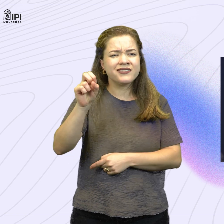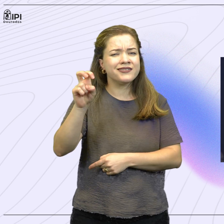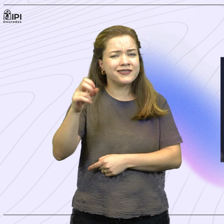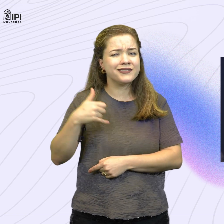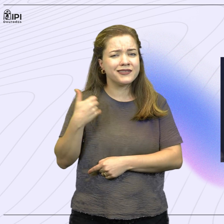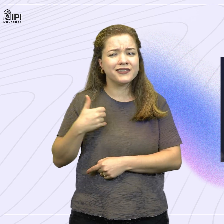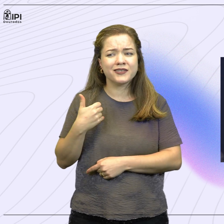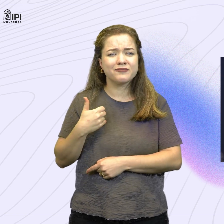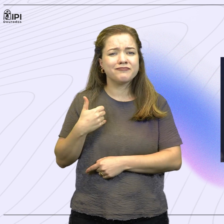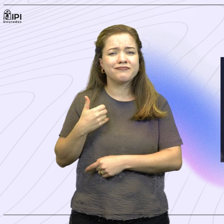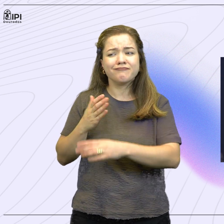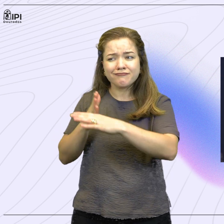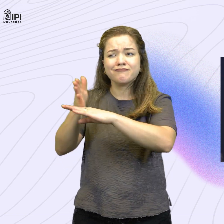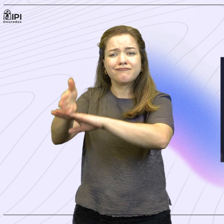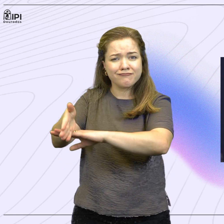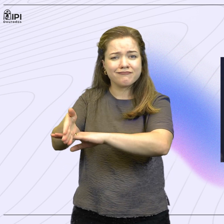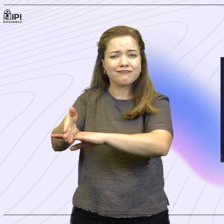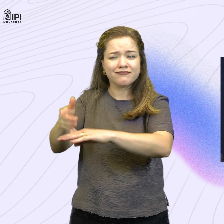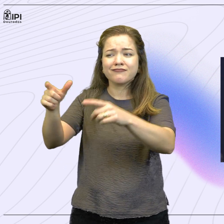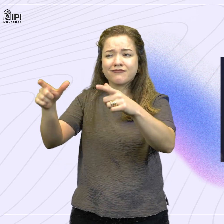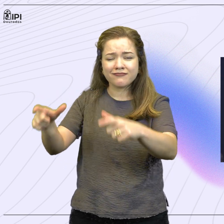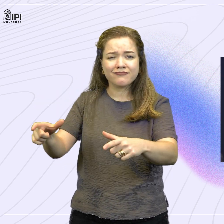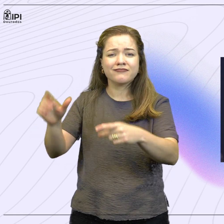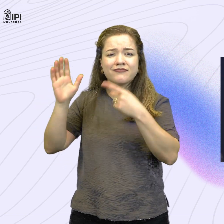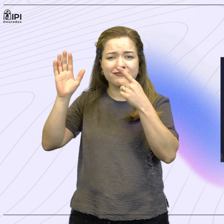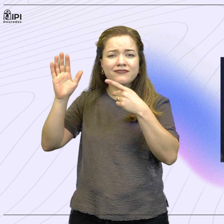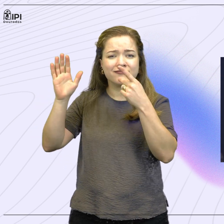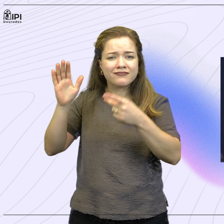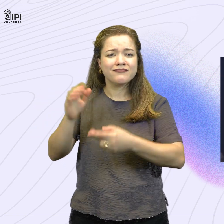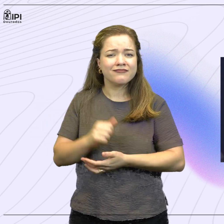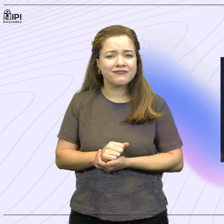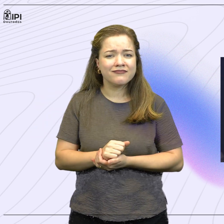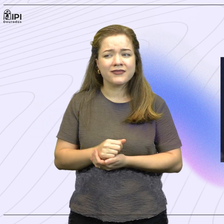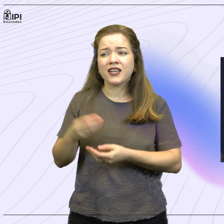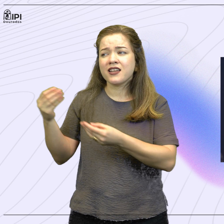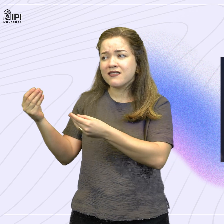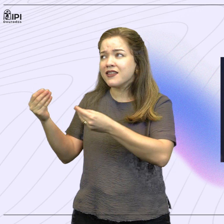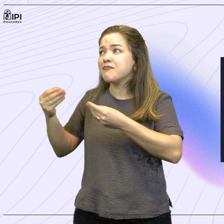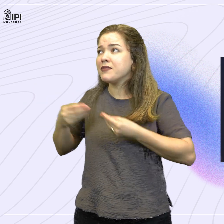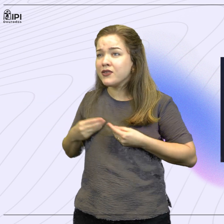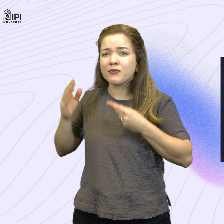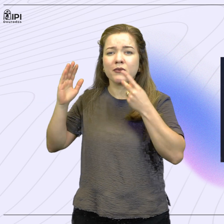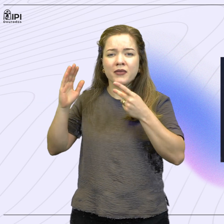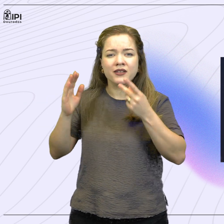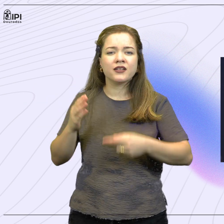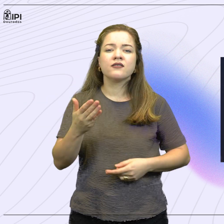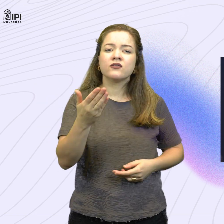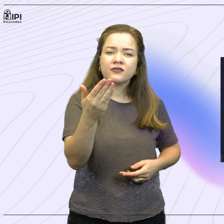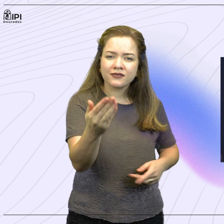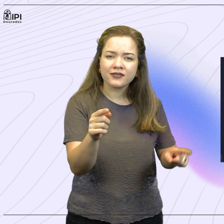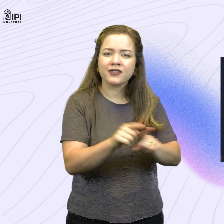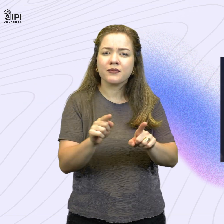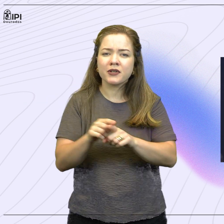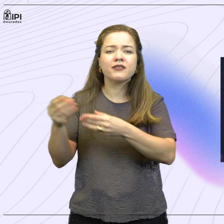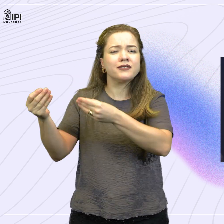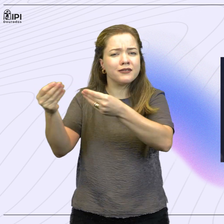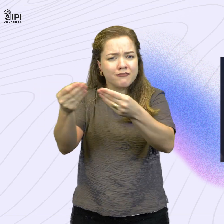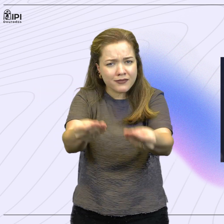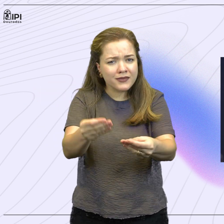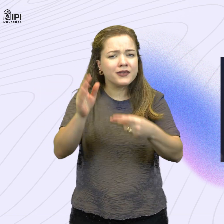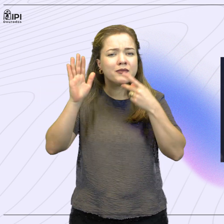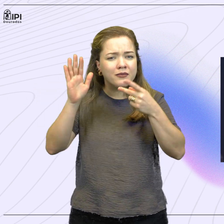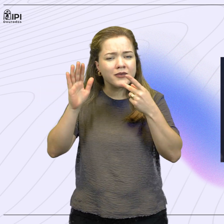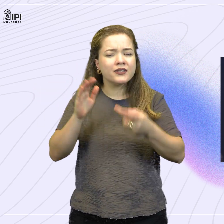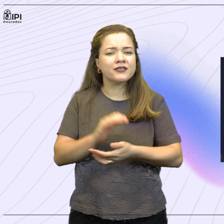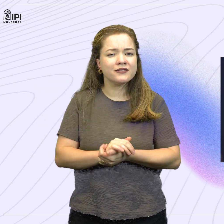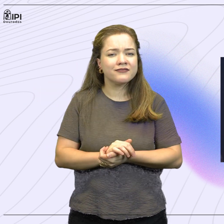terra prometida, das promessas do Senhor. Você vai tomar posse daquilo que Deus tem te dado, daquilo que Deus te chama a realizar. Um povo